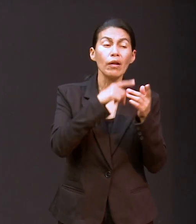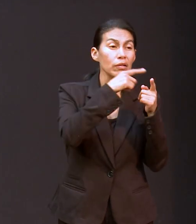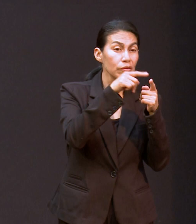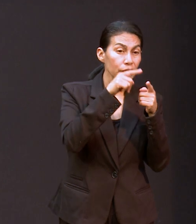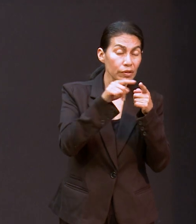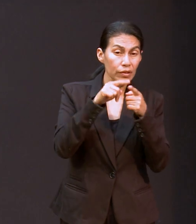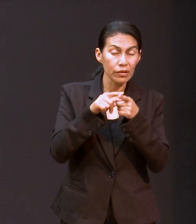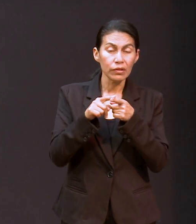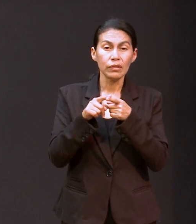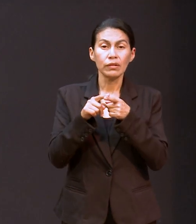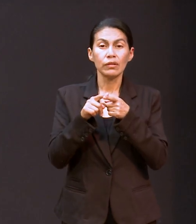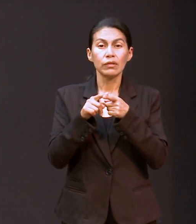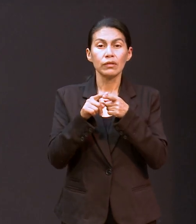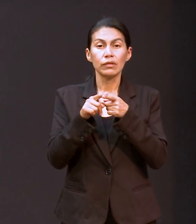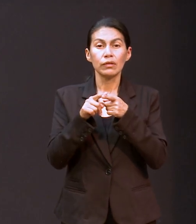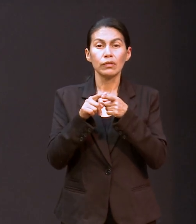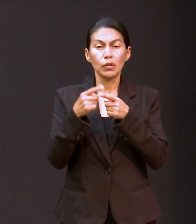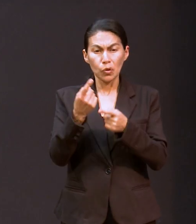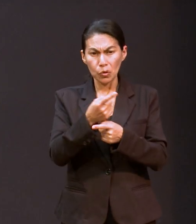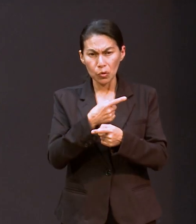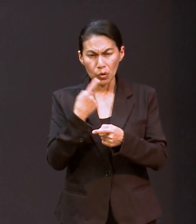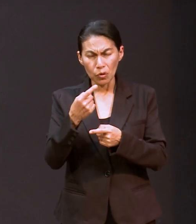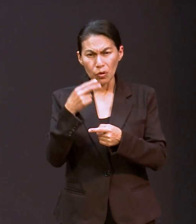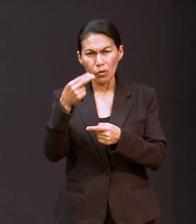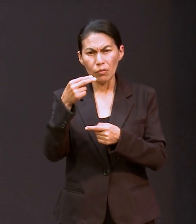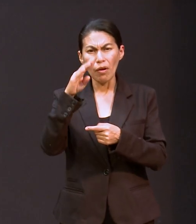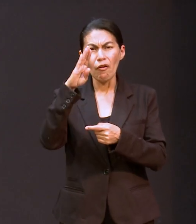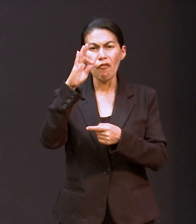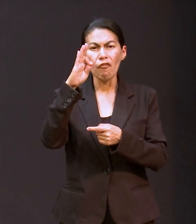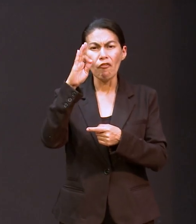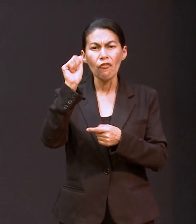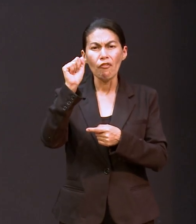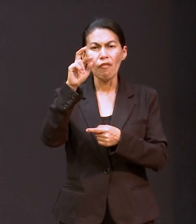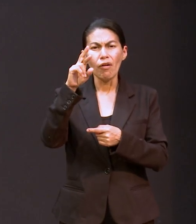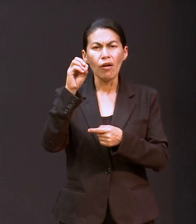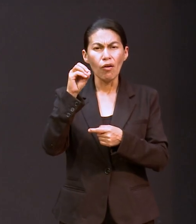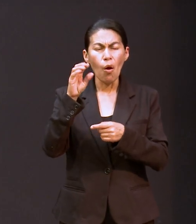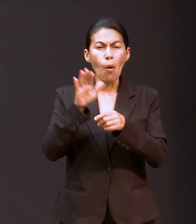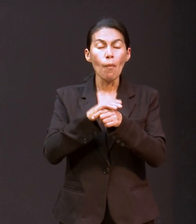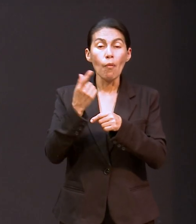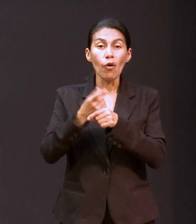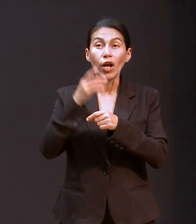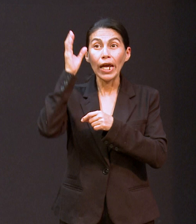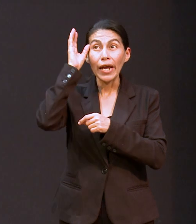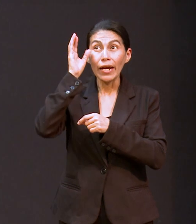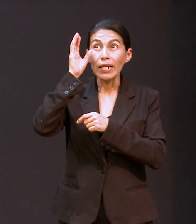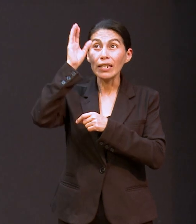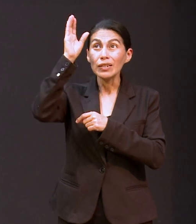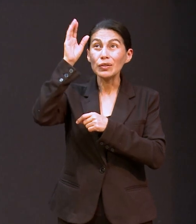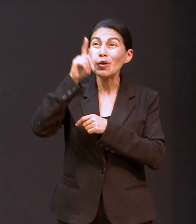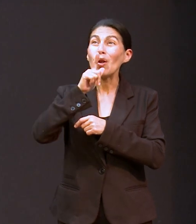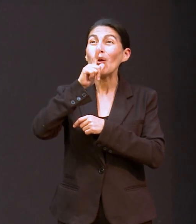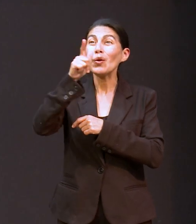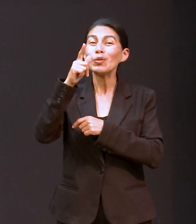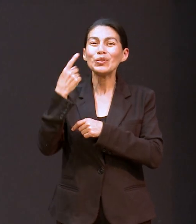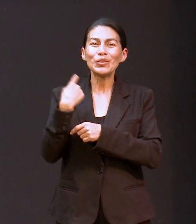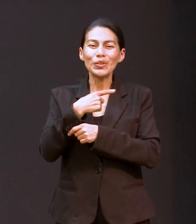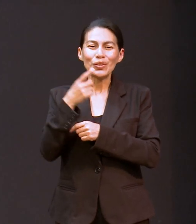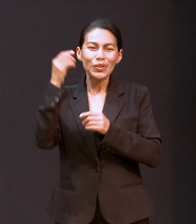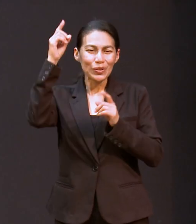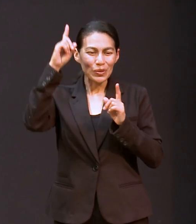provincias de Canadá y la llamamos un faro porque estamos llevando la luz de Cristo al mundo